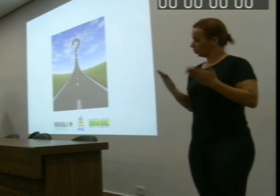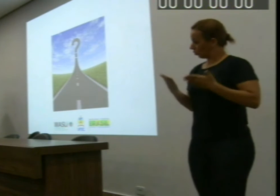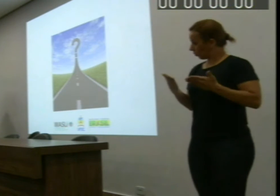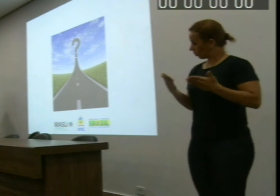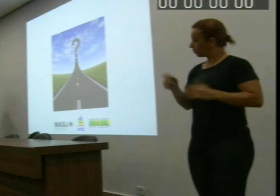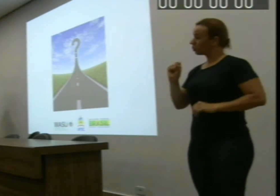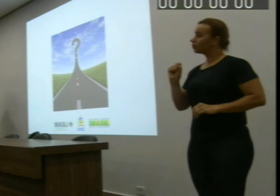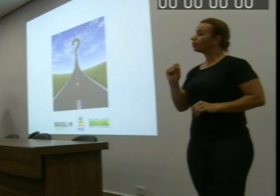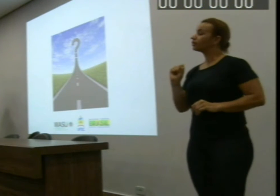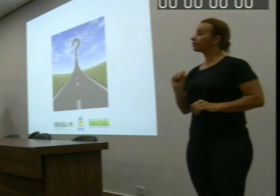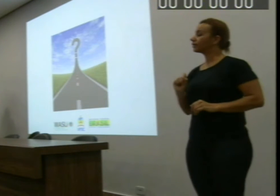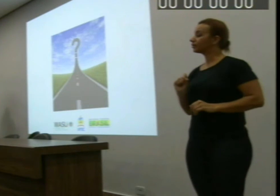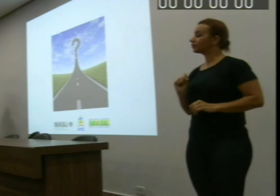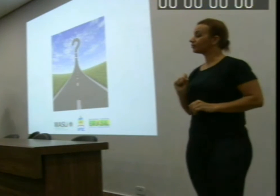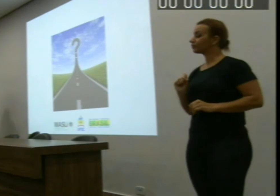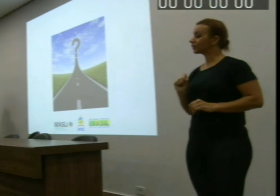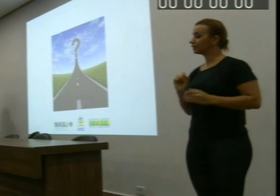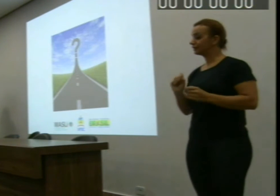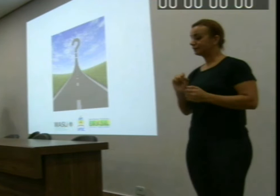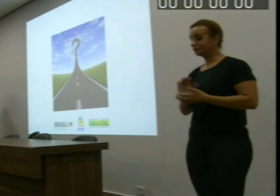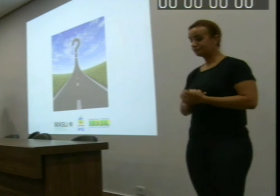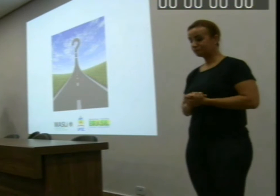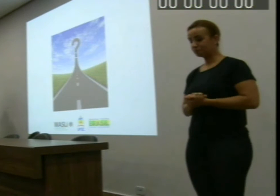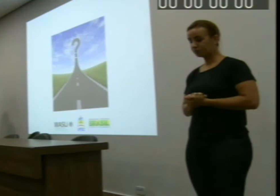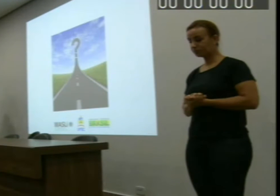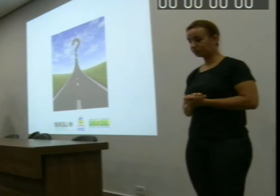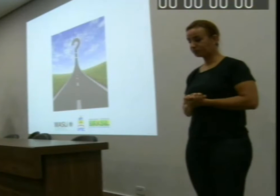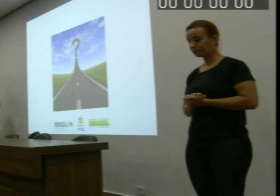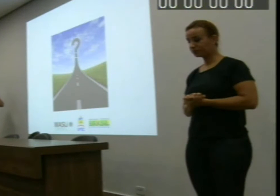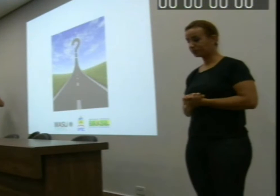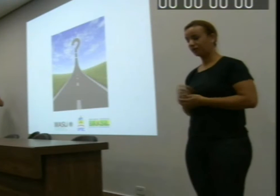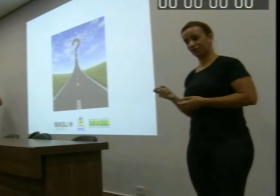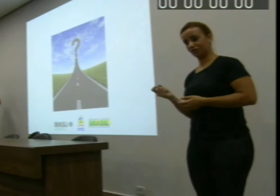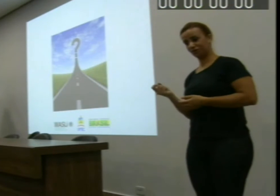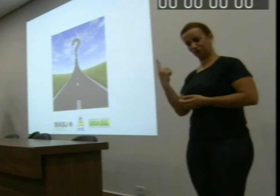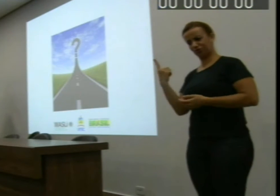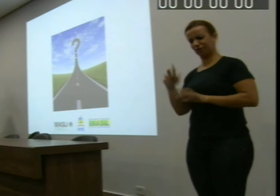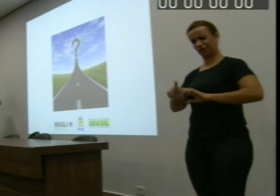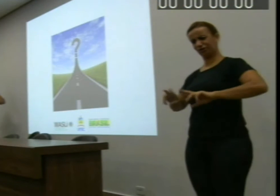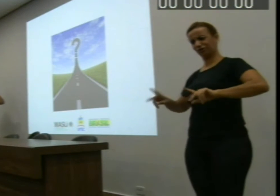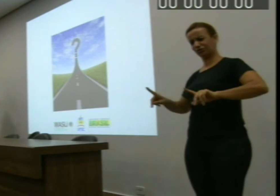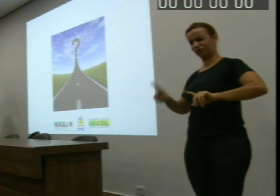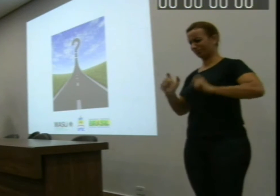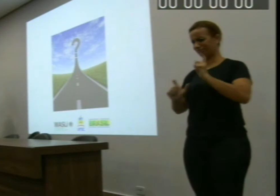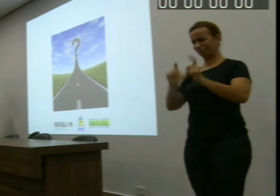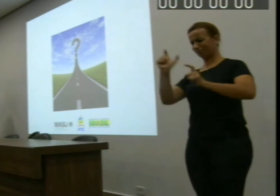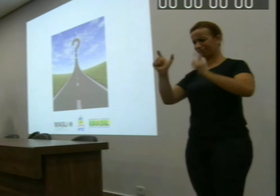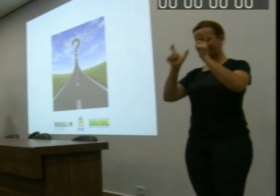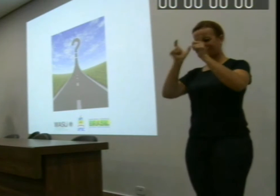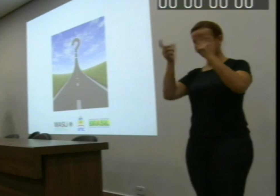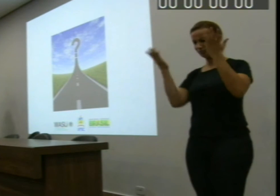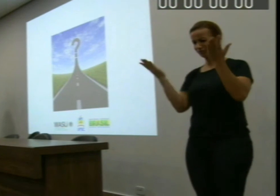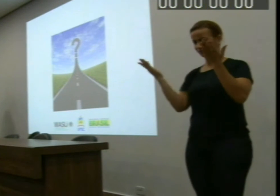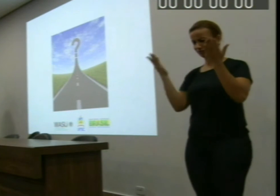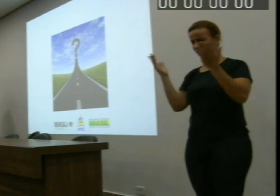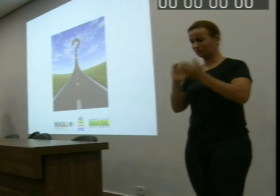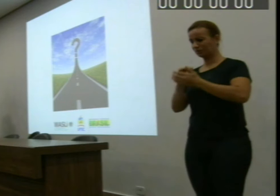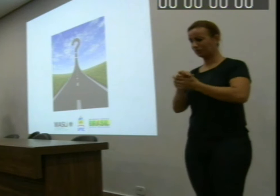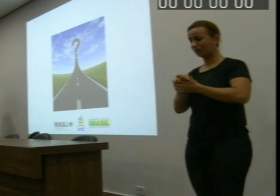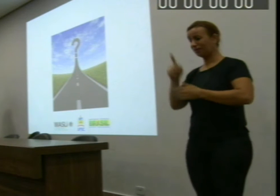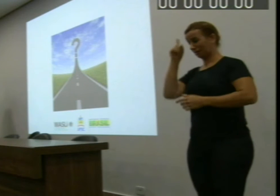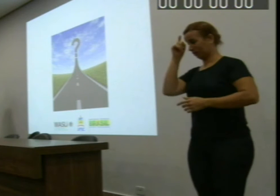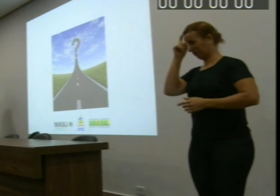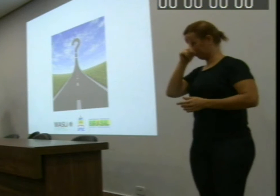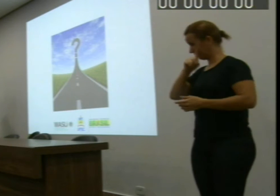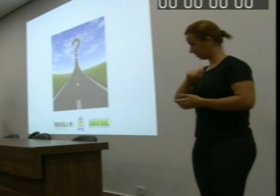momento hoje que é um momento estranho porque é confuso em diferentes aspectos um momento difícil